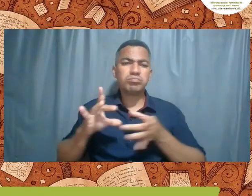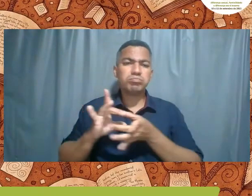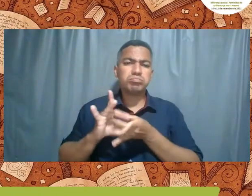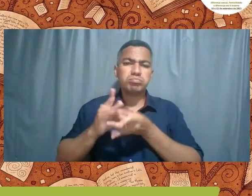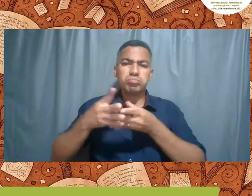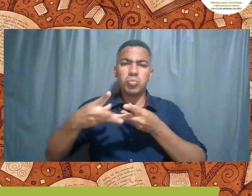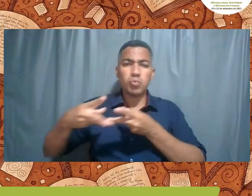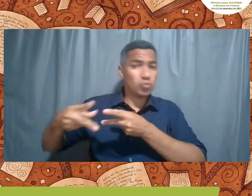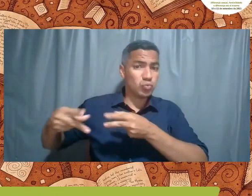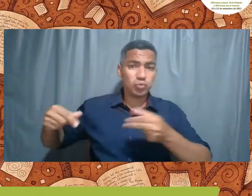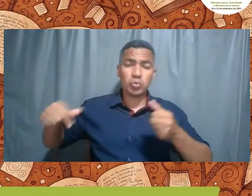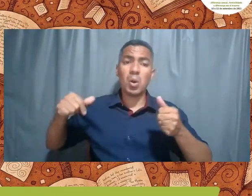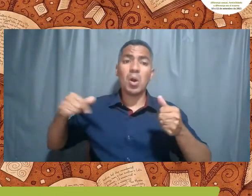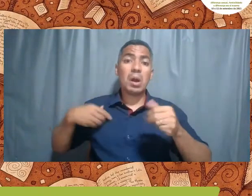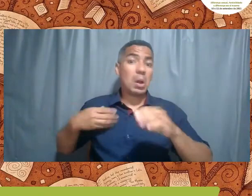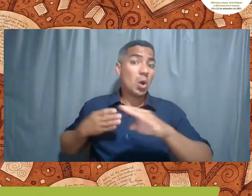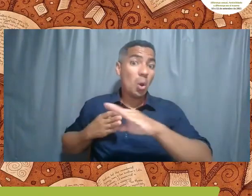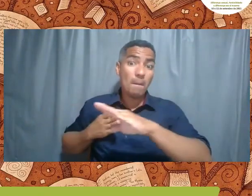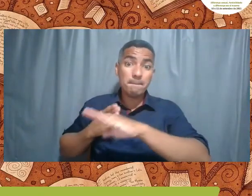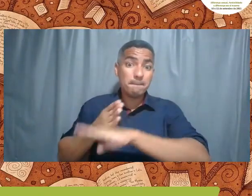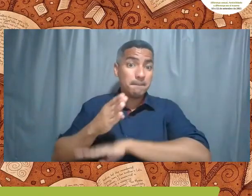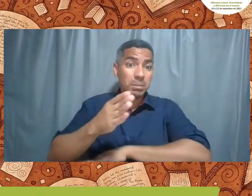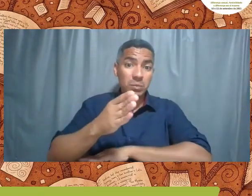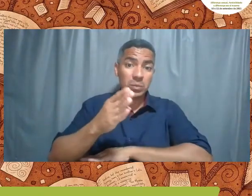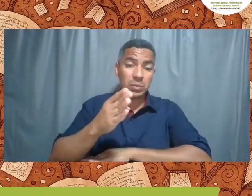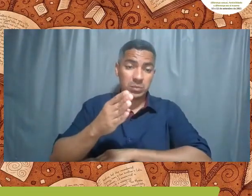mulheres romperam, né,